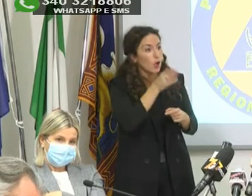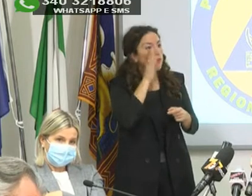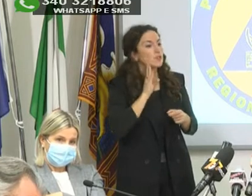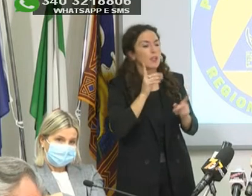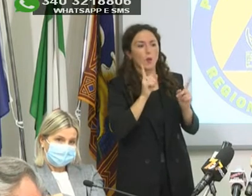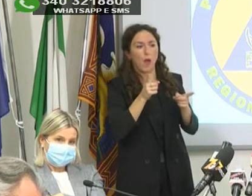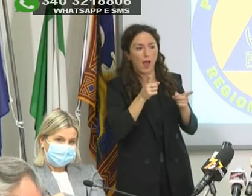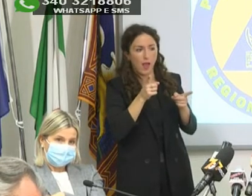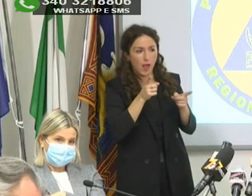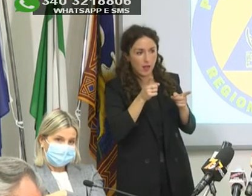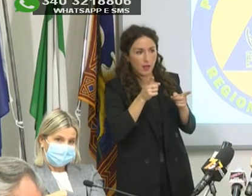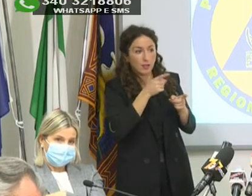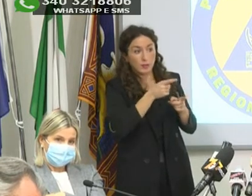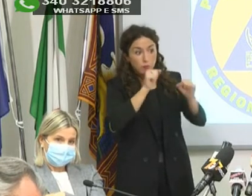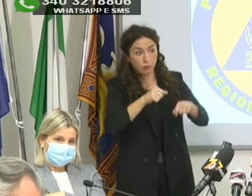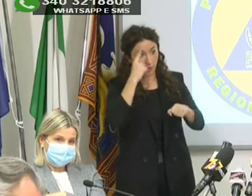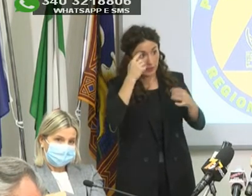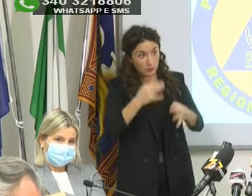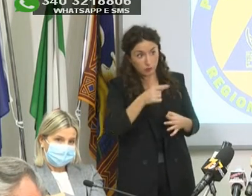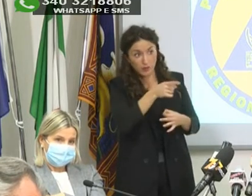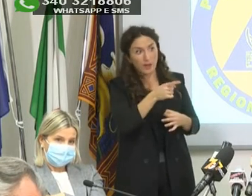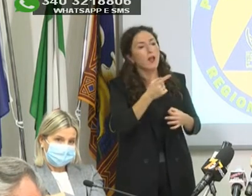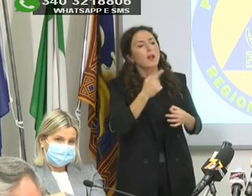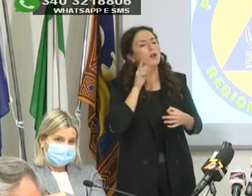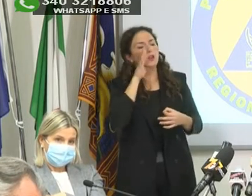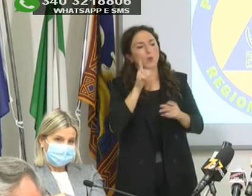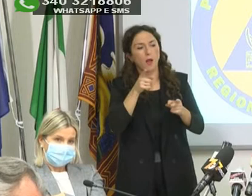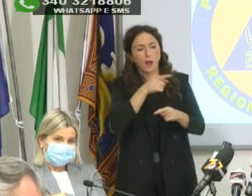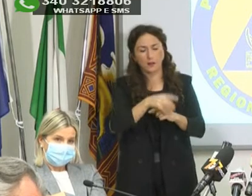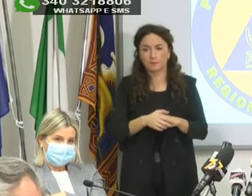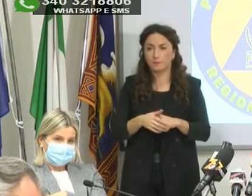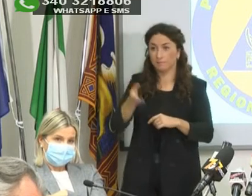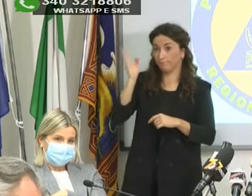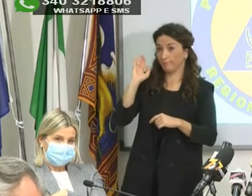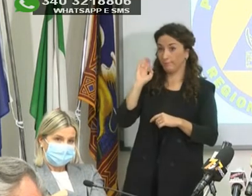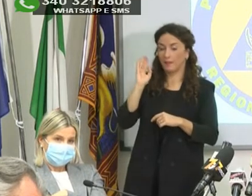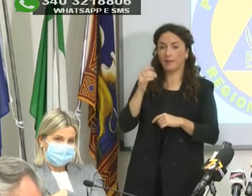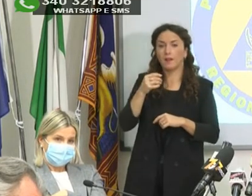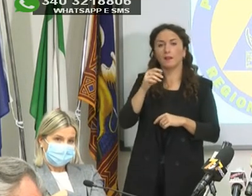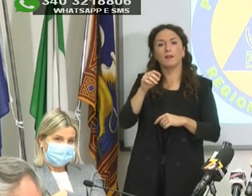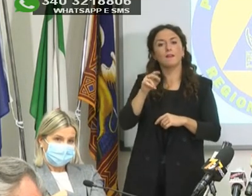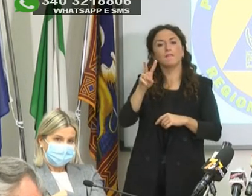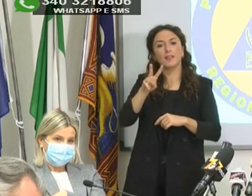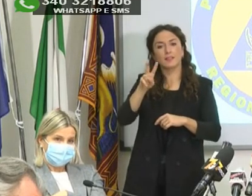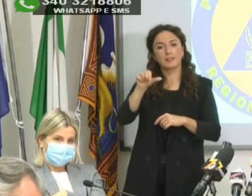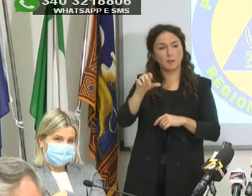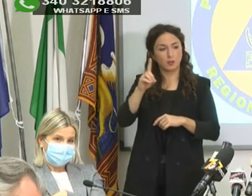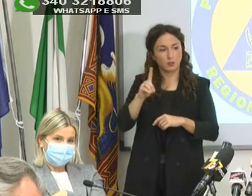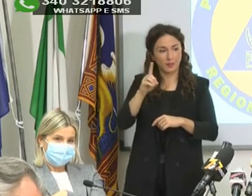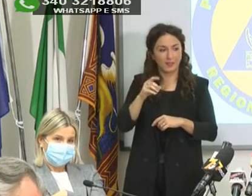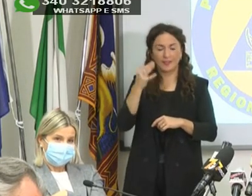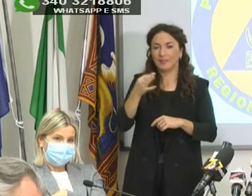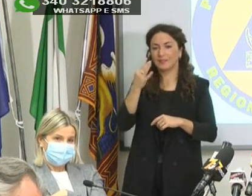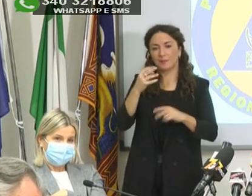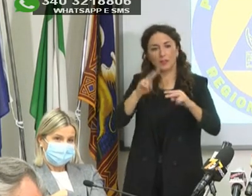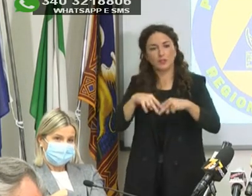darebbe se potesse decidere lei? Penso che una volta, quando non c'era il Covid, il fine settimana e il weekend riservavano un sacco di belle